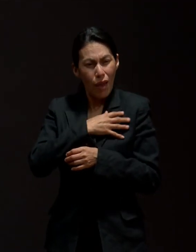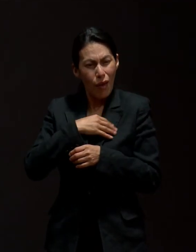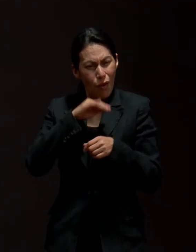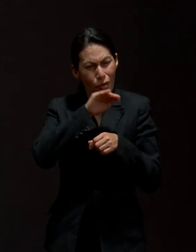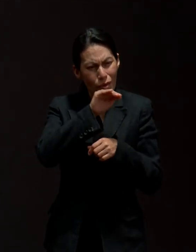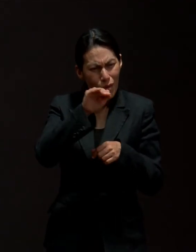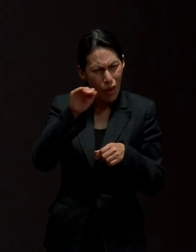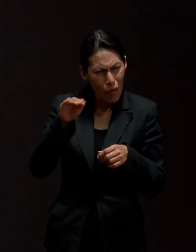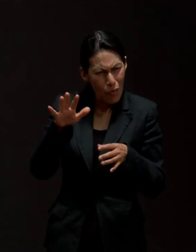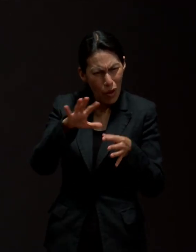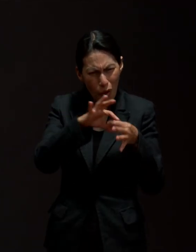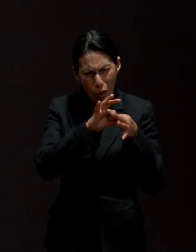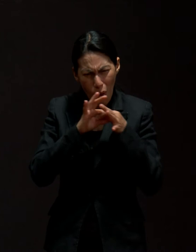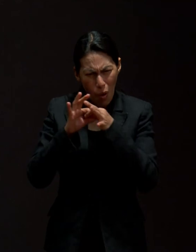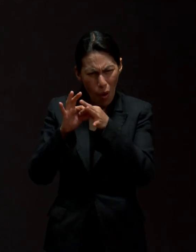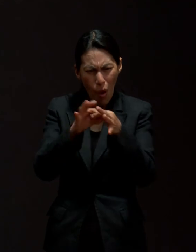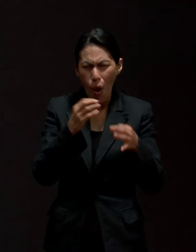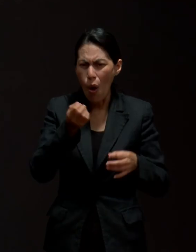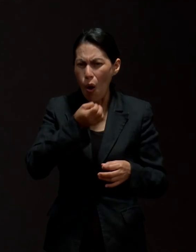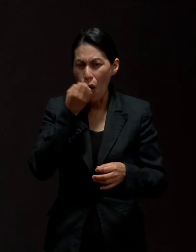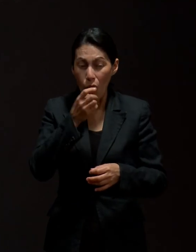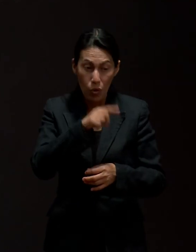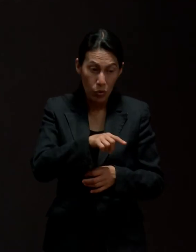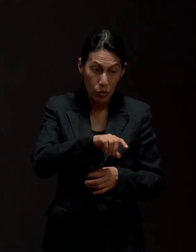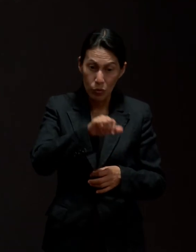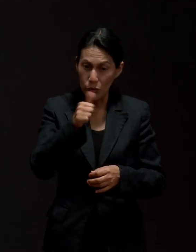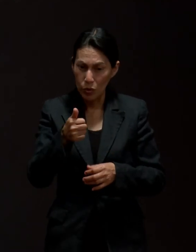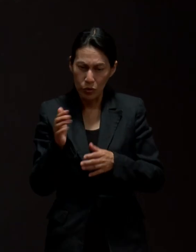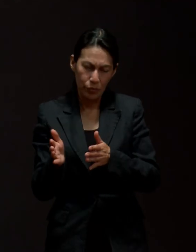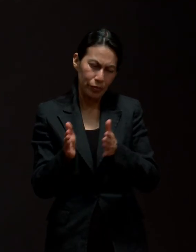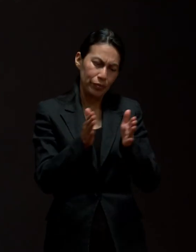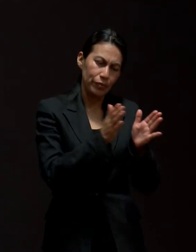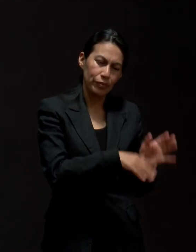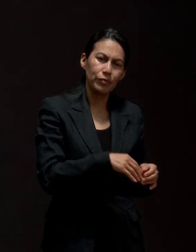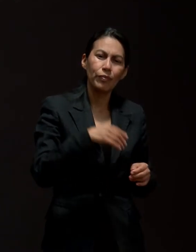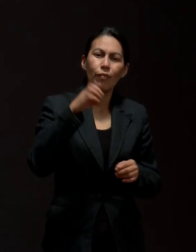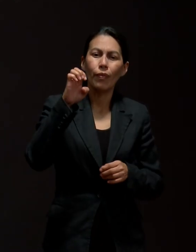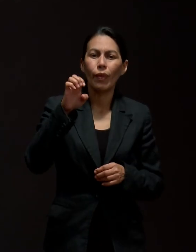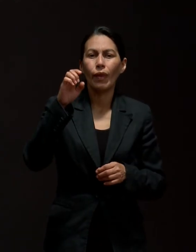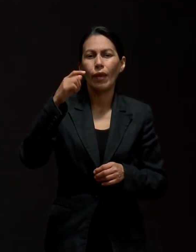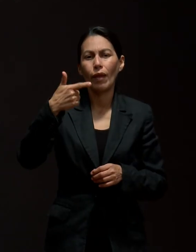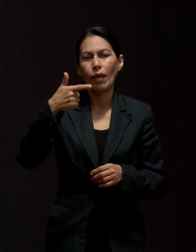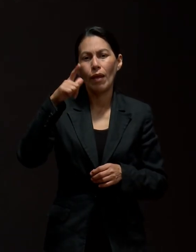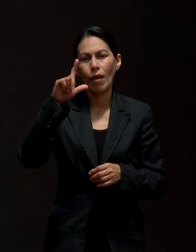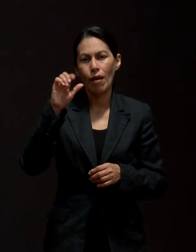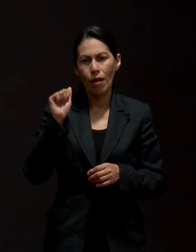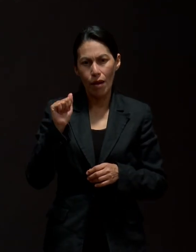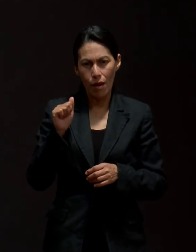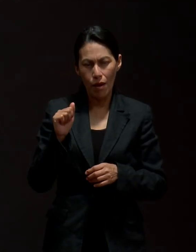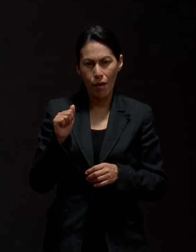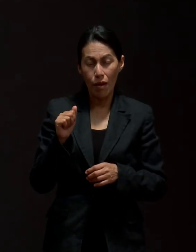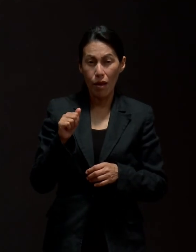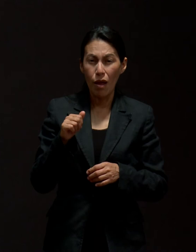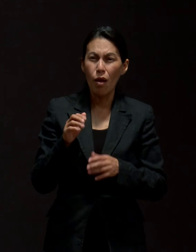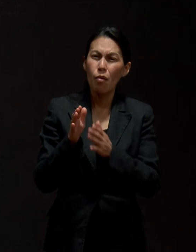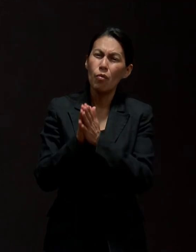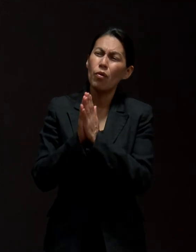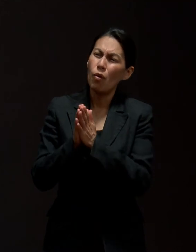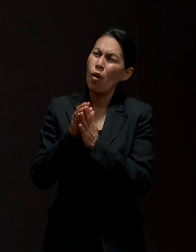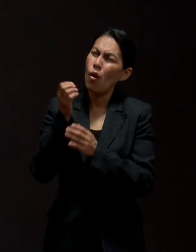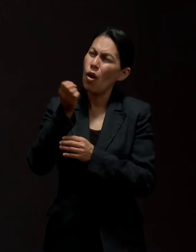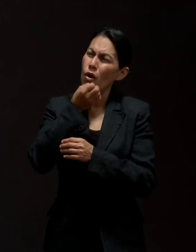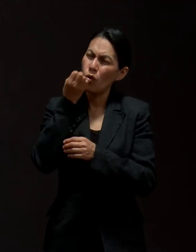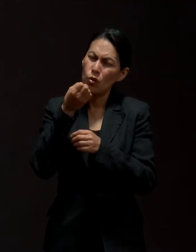unos por los otros. Egle a Rubí, pido por favor oración por un sobrino que tiene secuela de COVID.